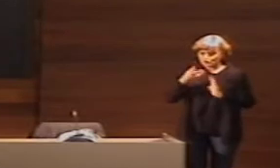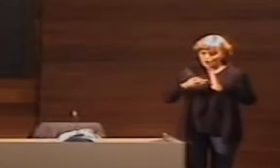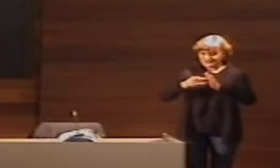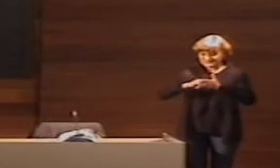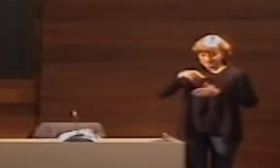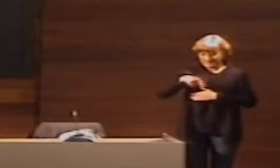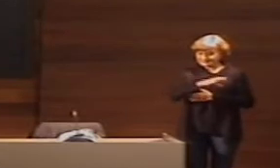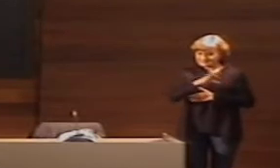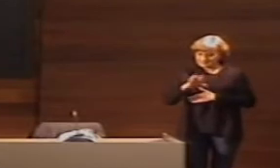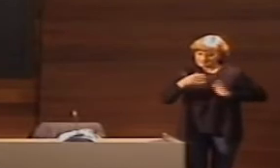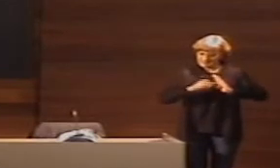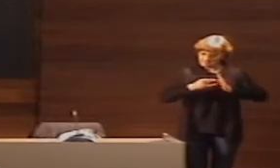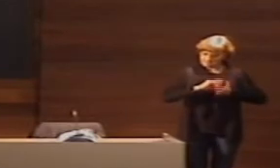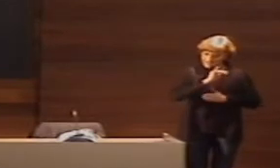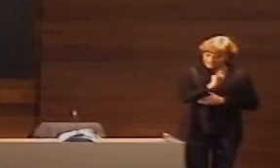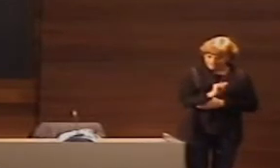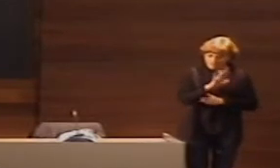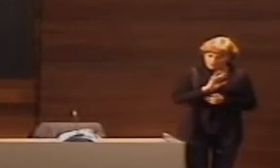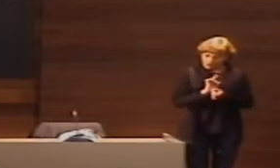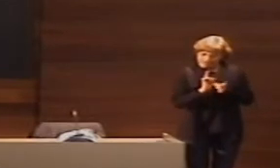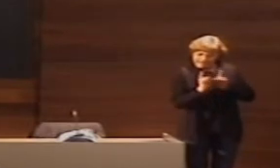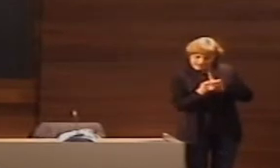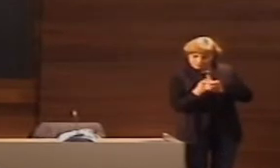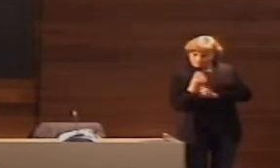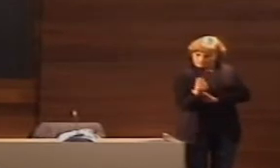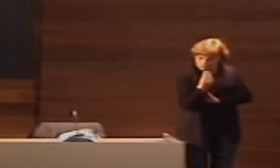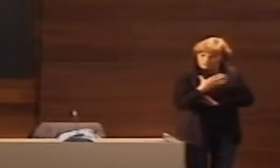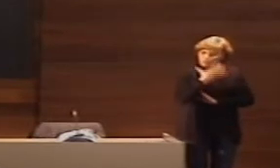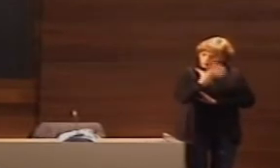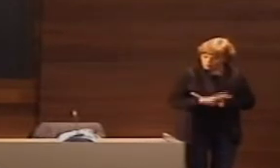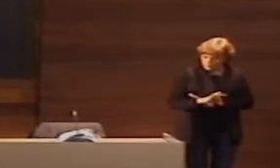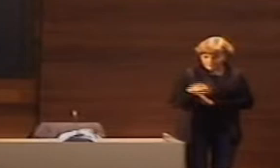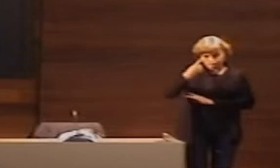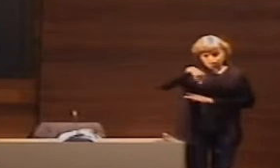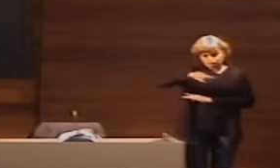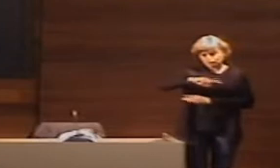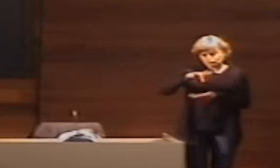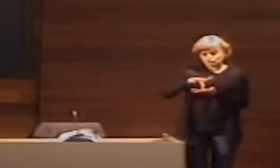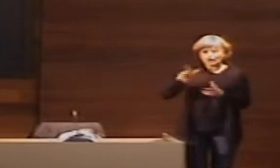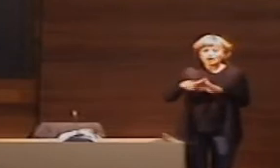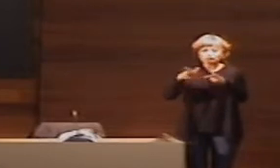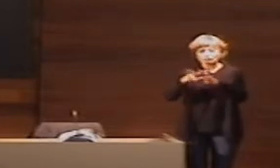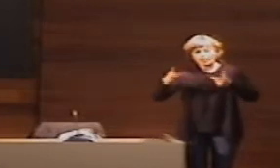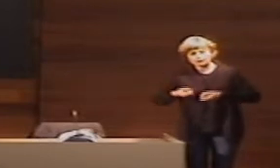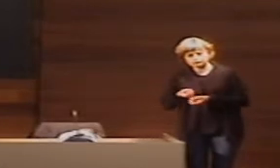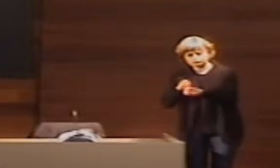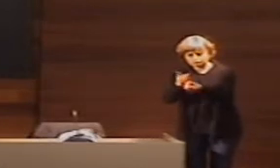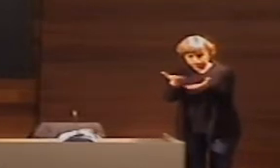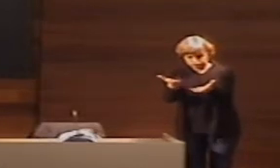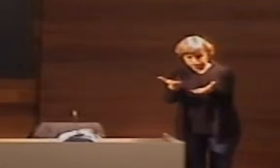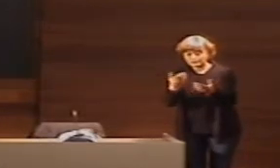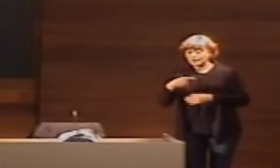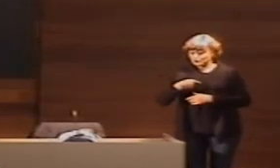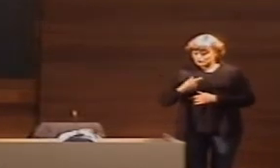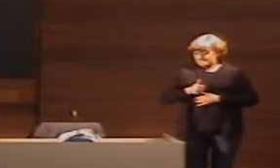que tenemos en Donosti, pero entendemos también que hay campo de mejora, que hay ámbito de mejora, y en esa dirección estamos trabajando. Yo, sin